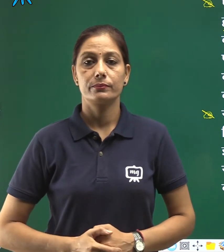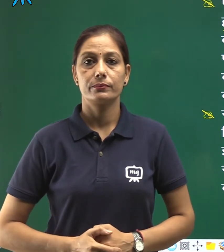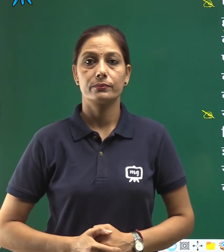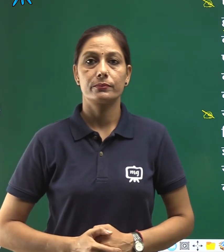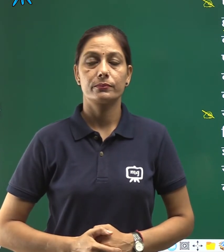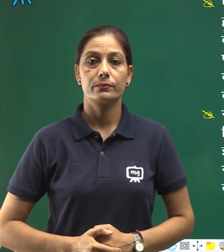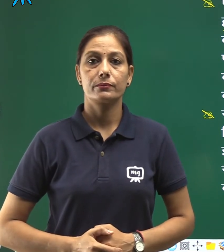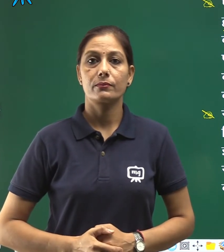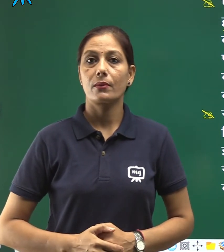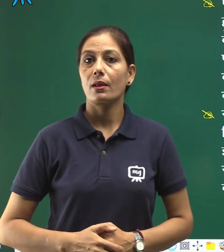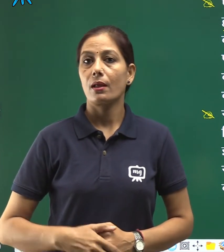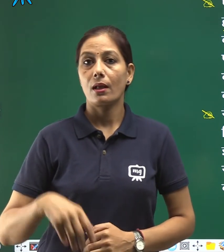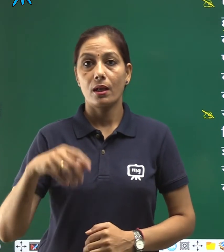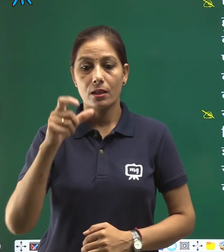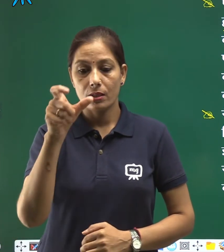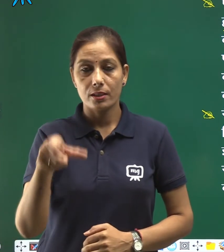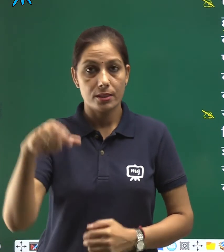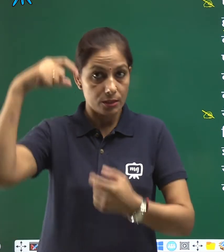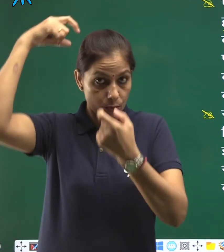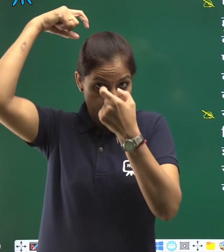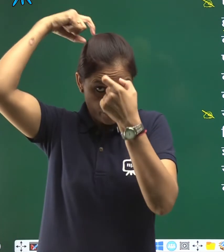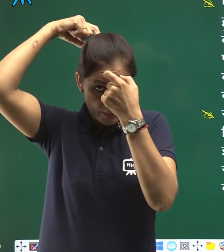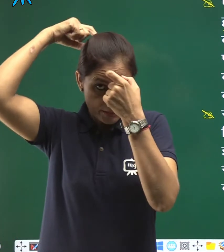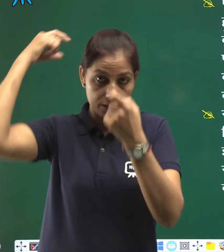नेताजी सुभाष चंद्र बोस की